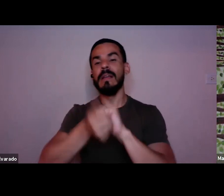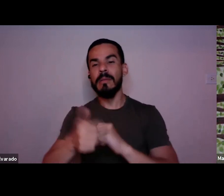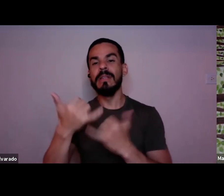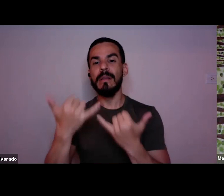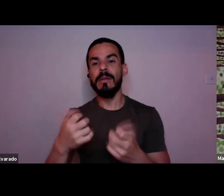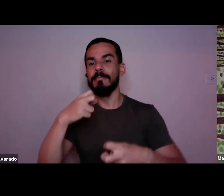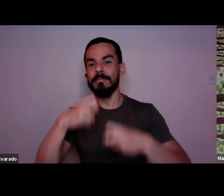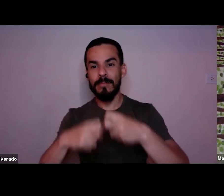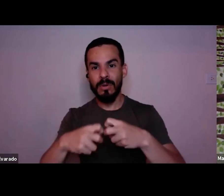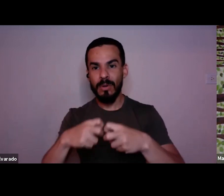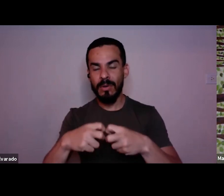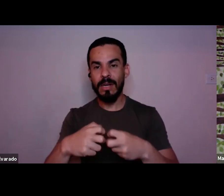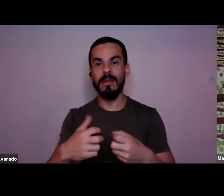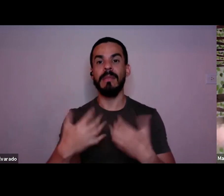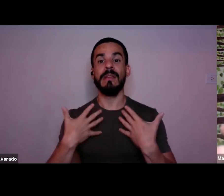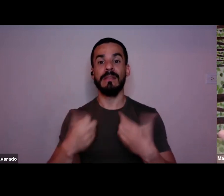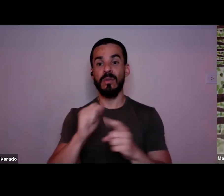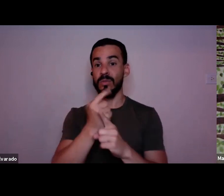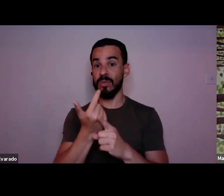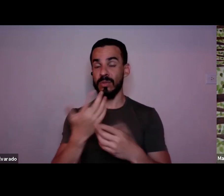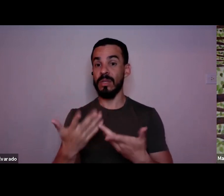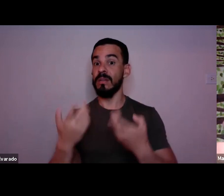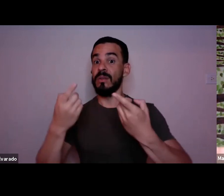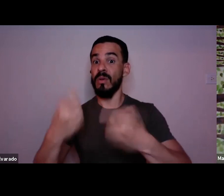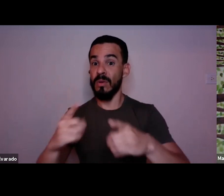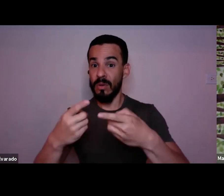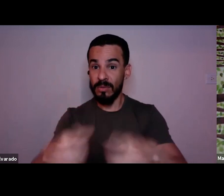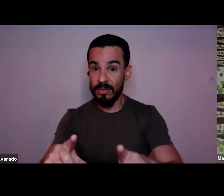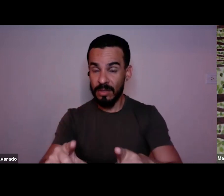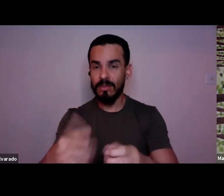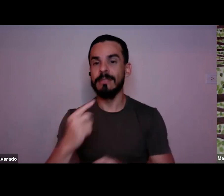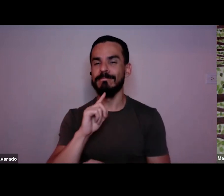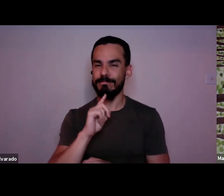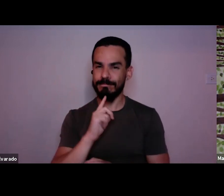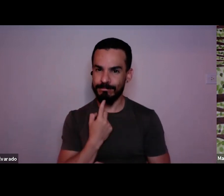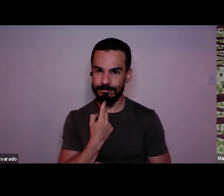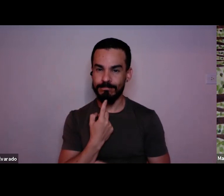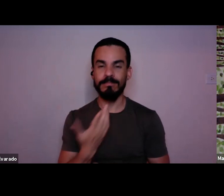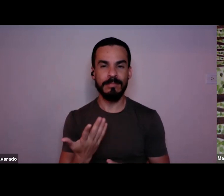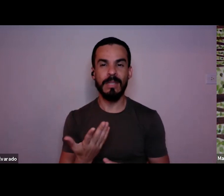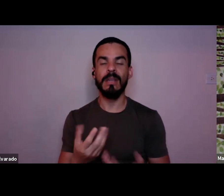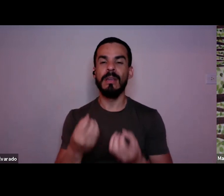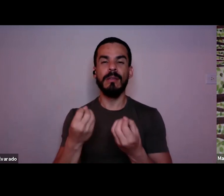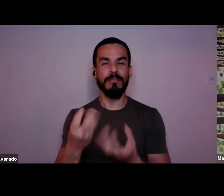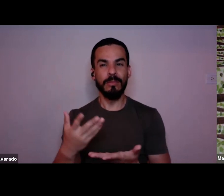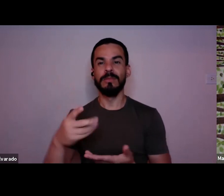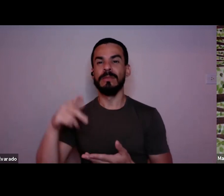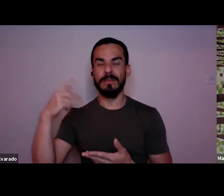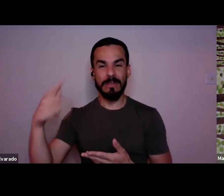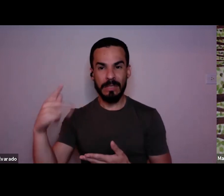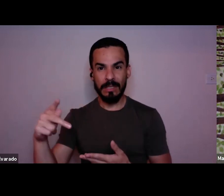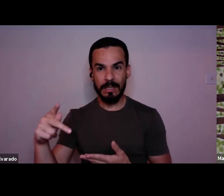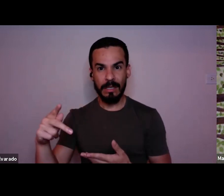problema a nivel de salud social con consecuencias muy serias y muy de mucho riesgo con